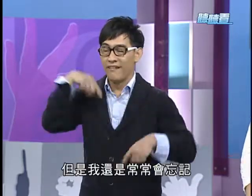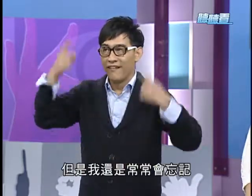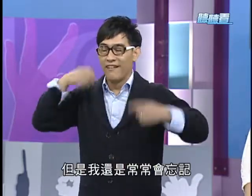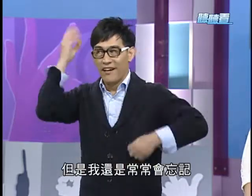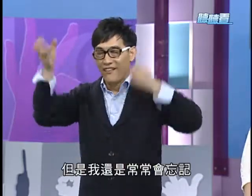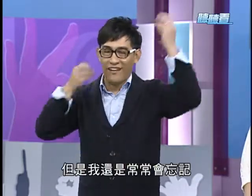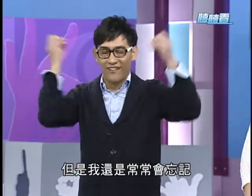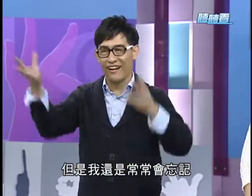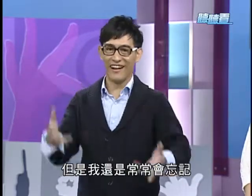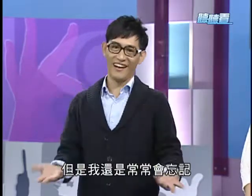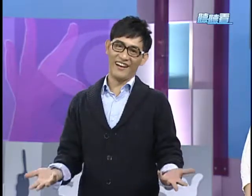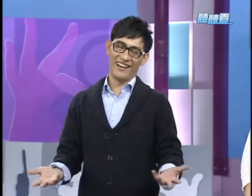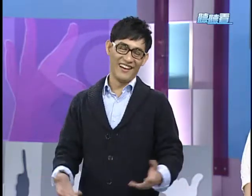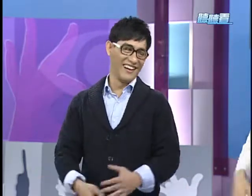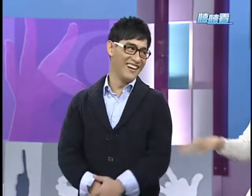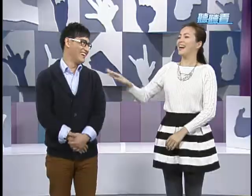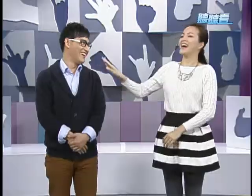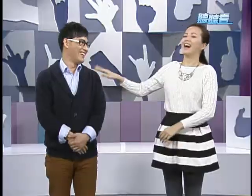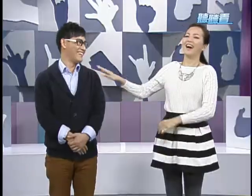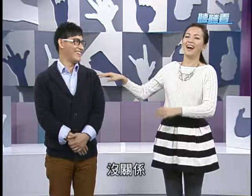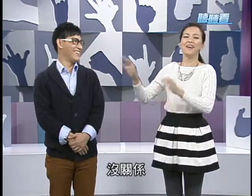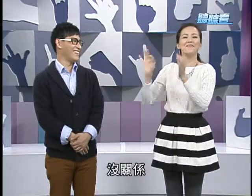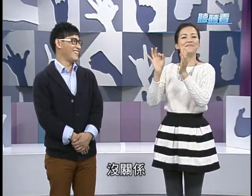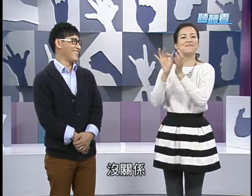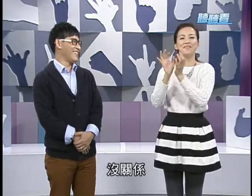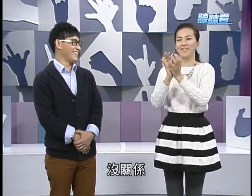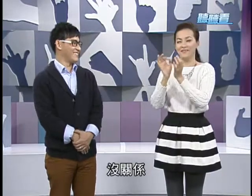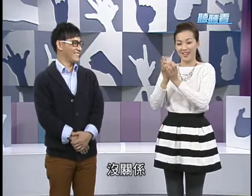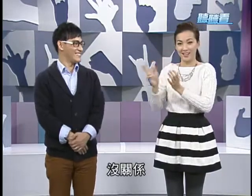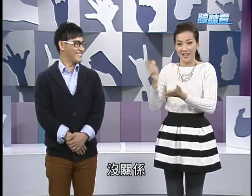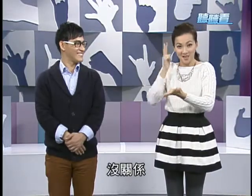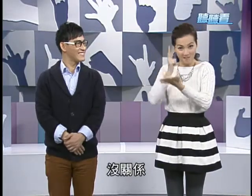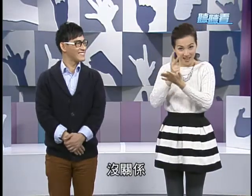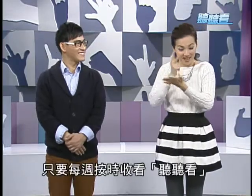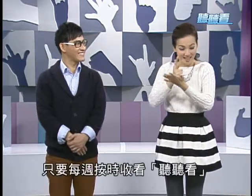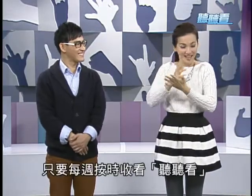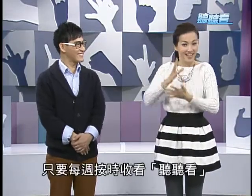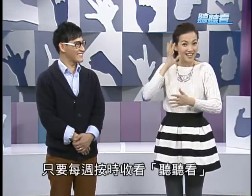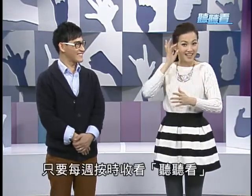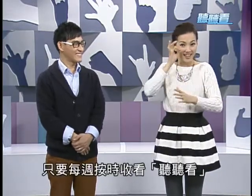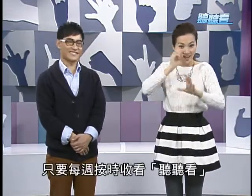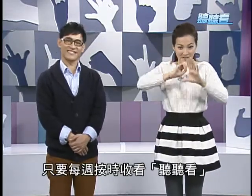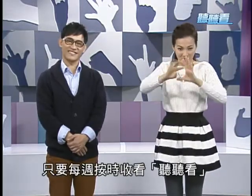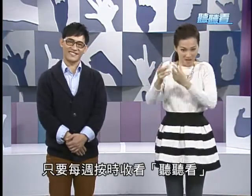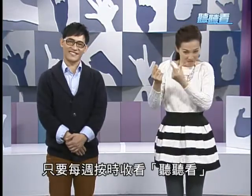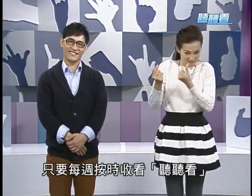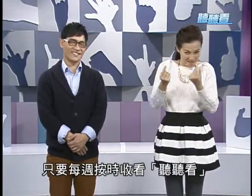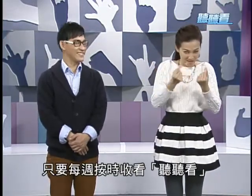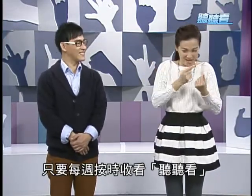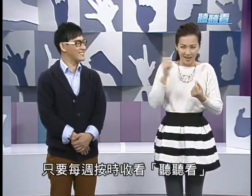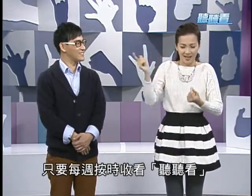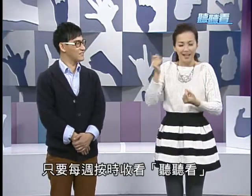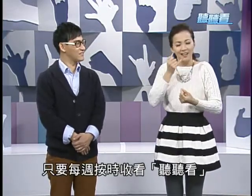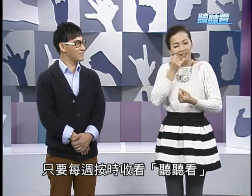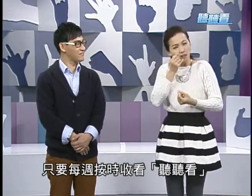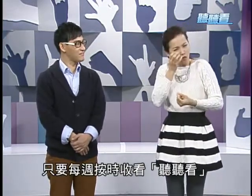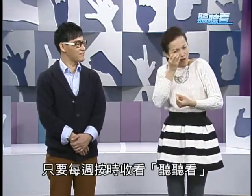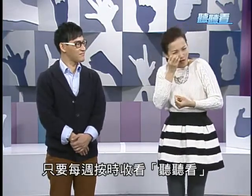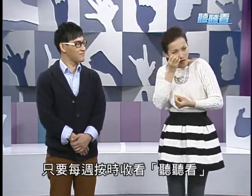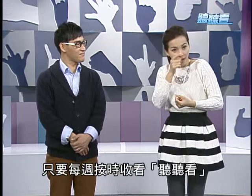常会忘记。 没关系，只要每周按时收看听听看，